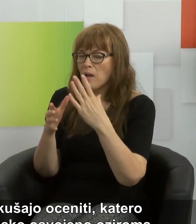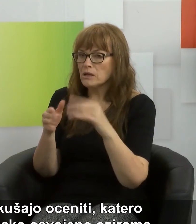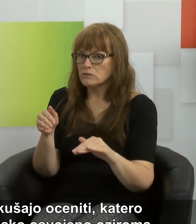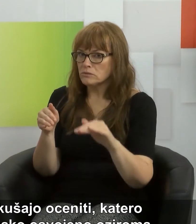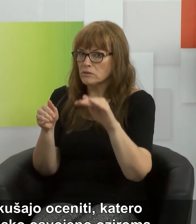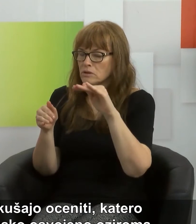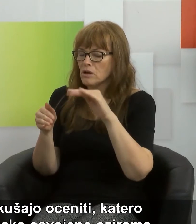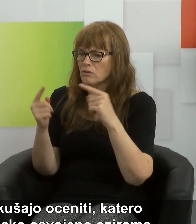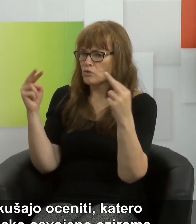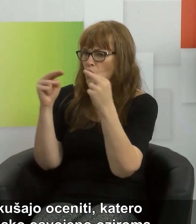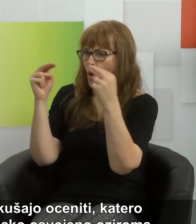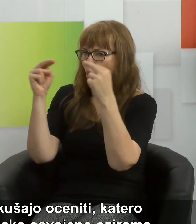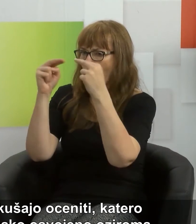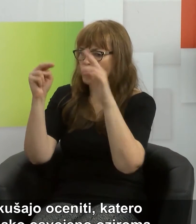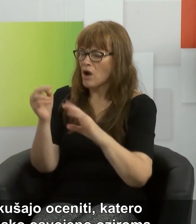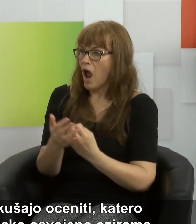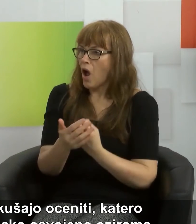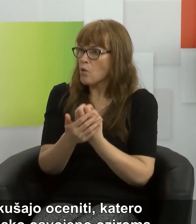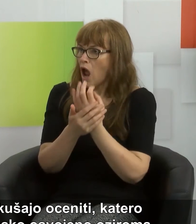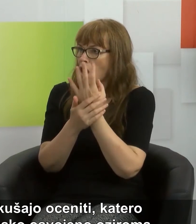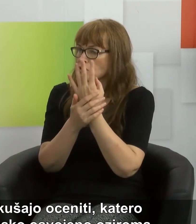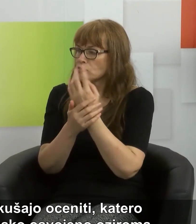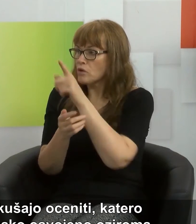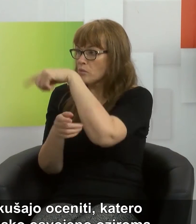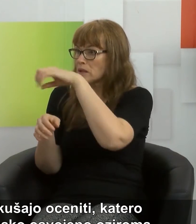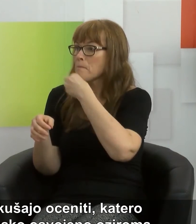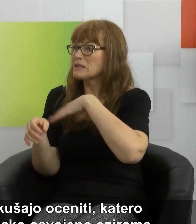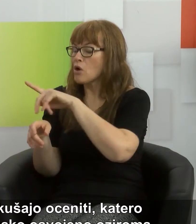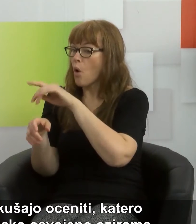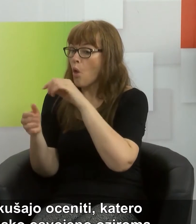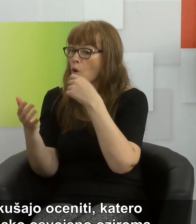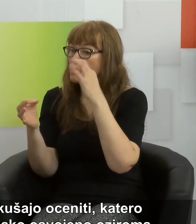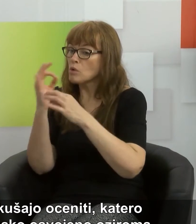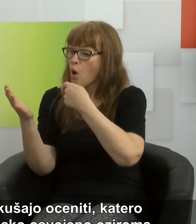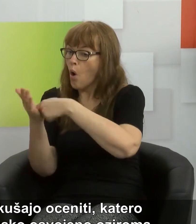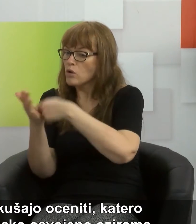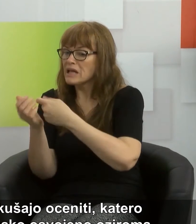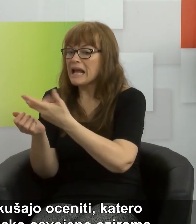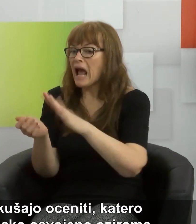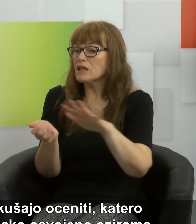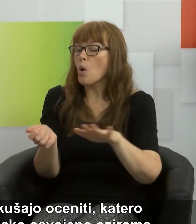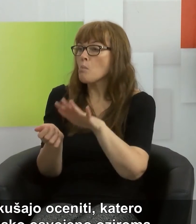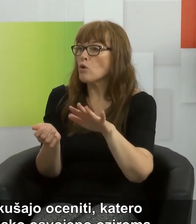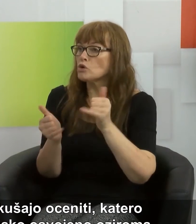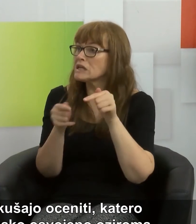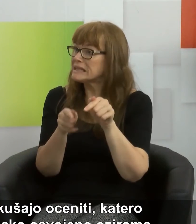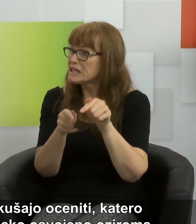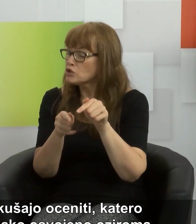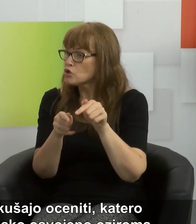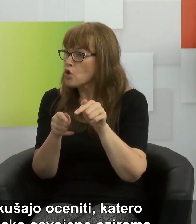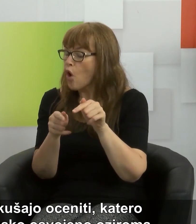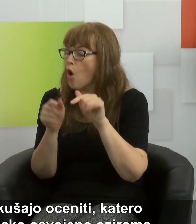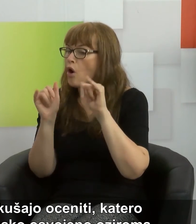razvoju, da skušajo v bistvu oceniti, katero področje je tisto,